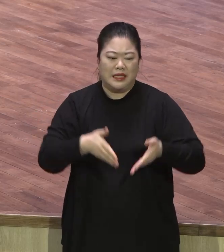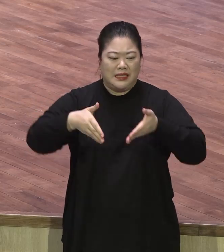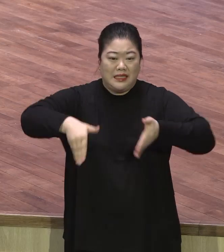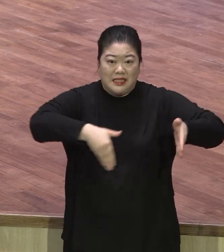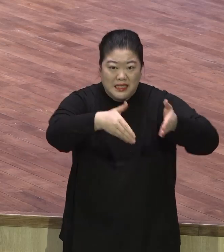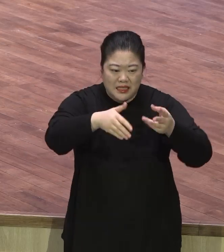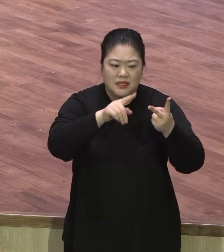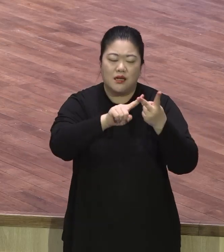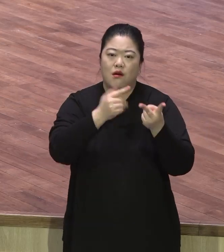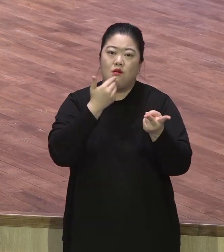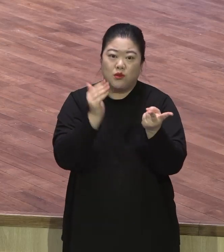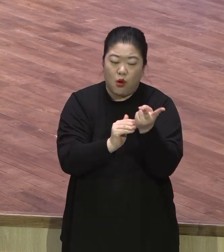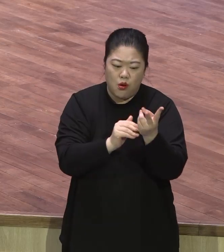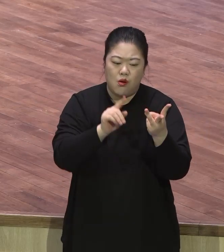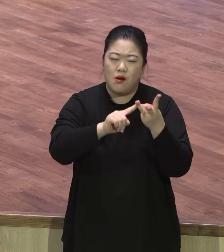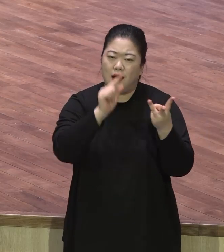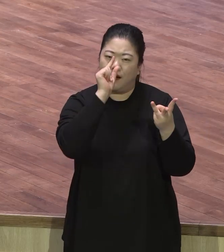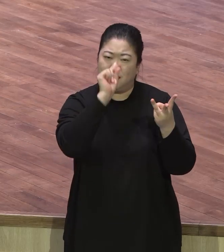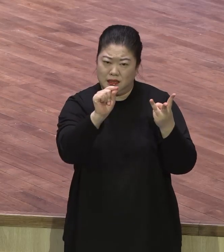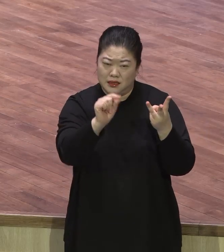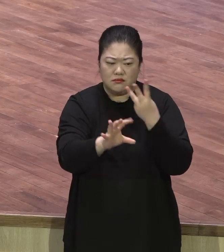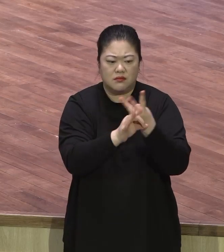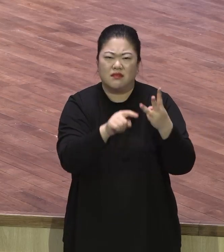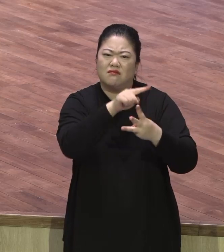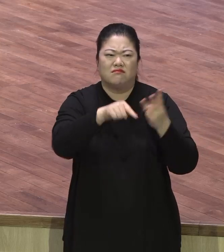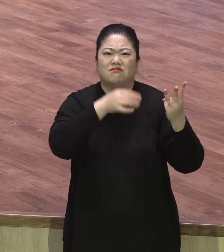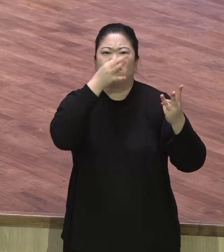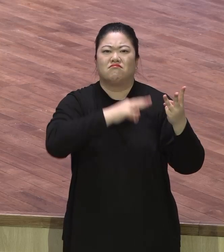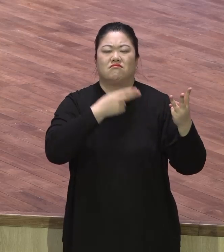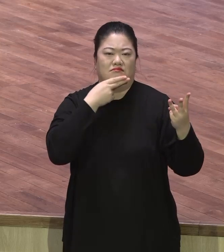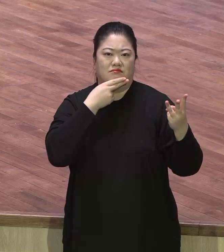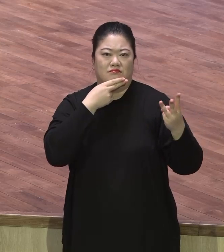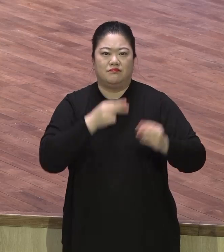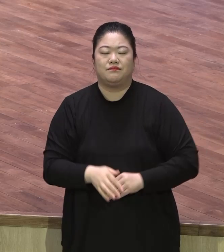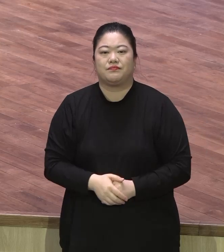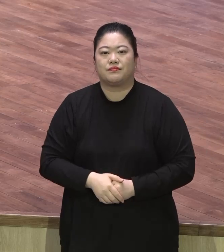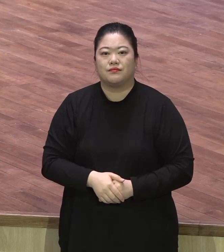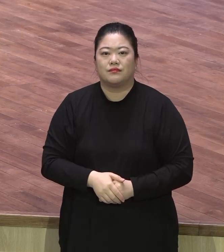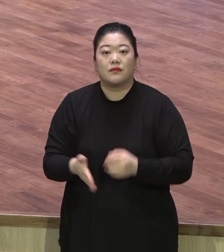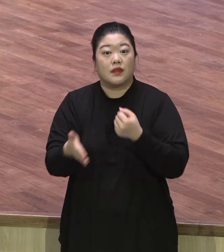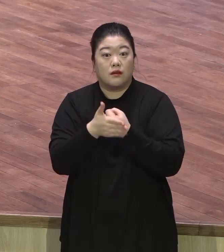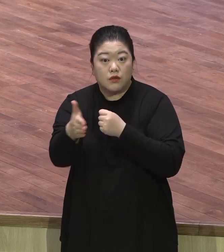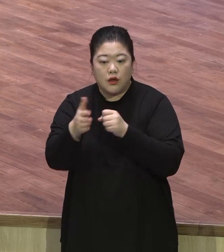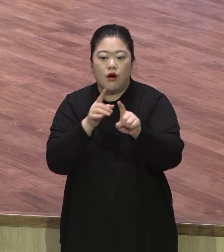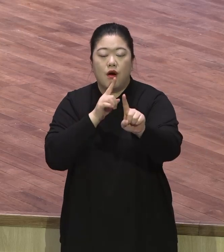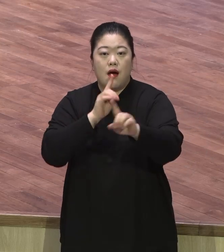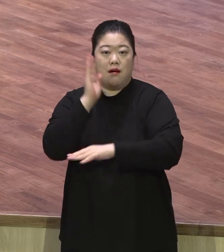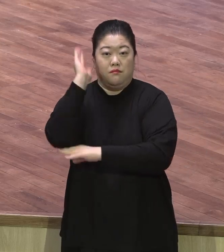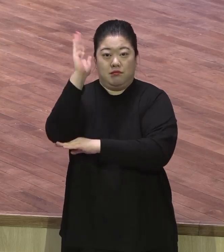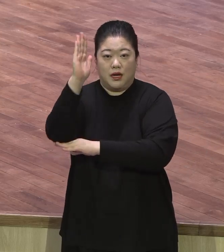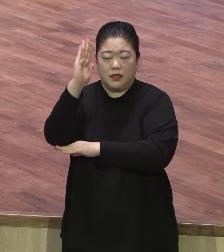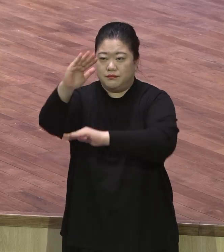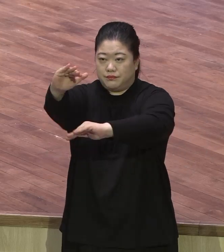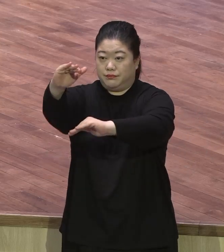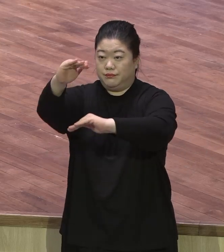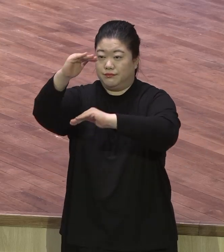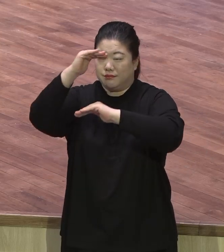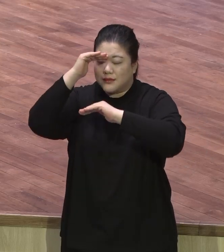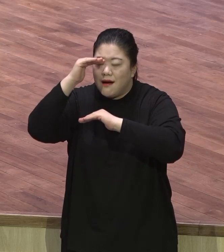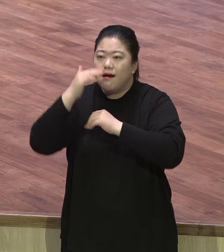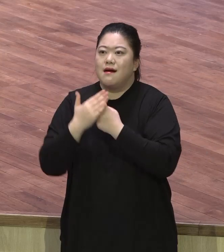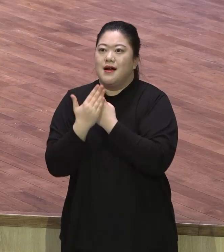듣고 순종하는 사람 순종 좋은 밭. 그래서 말씀을 듣고 잘 듣고